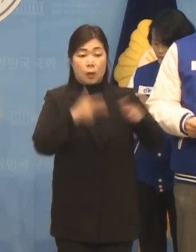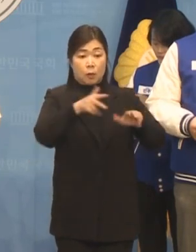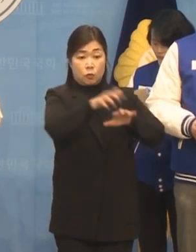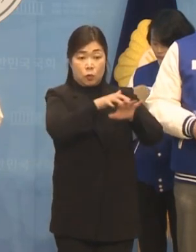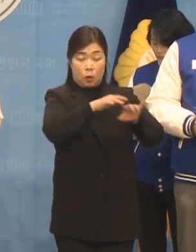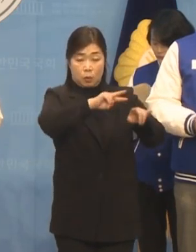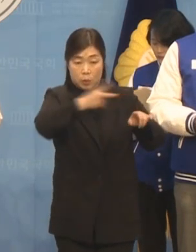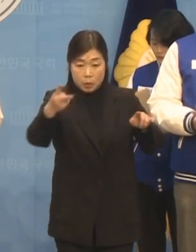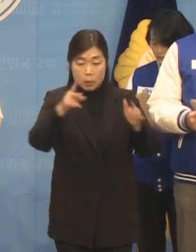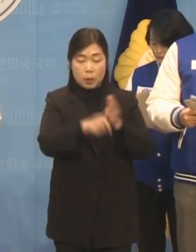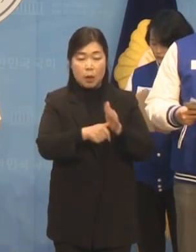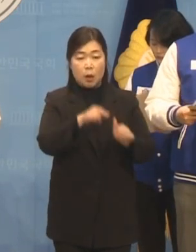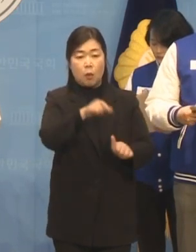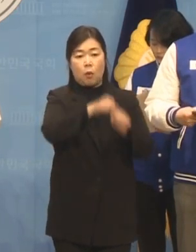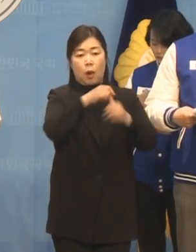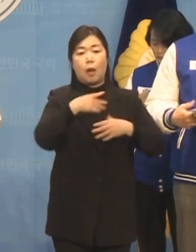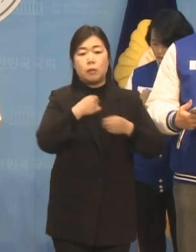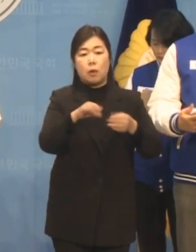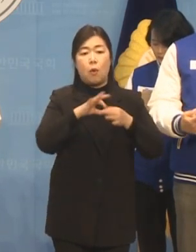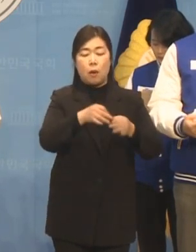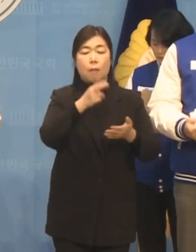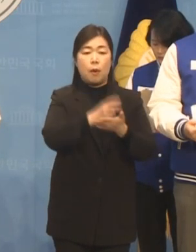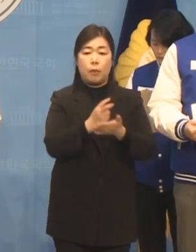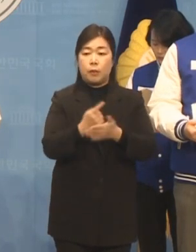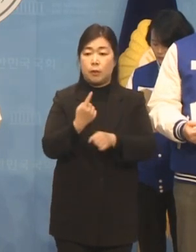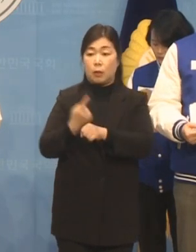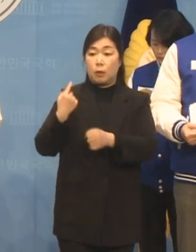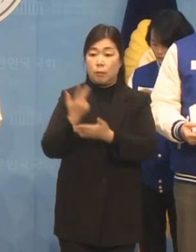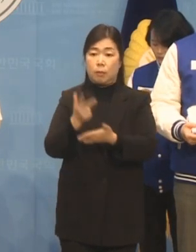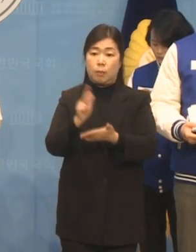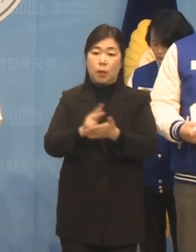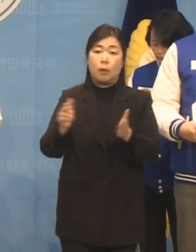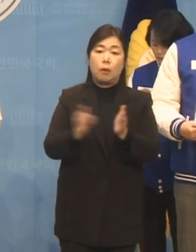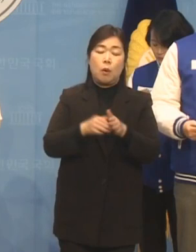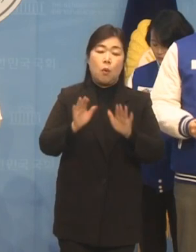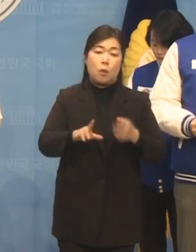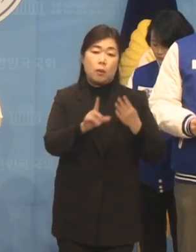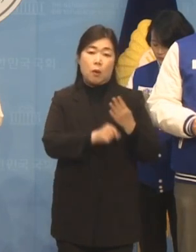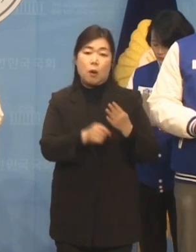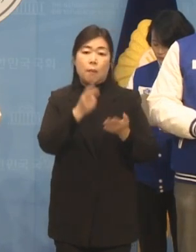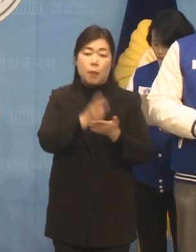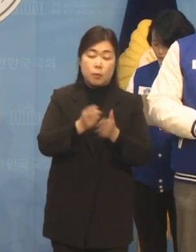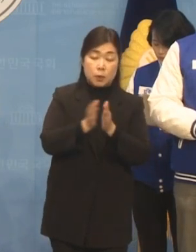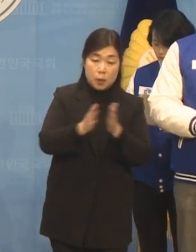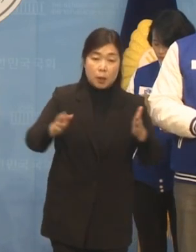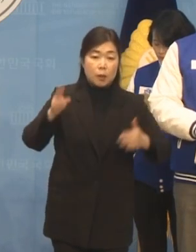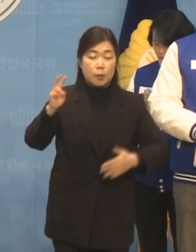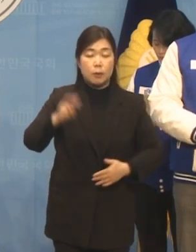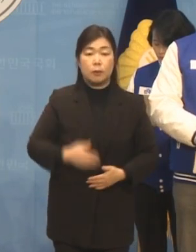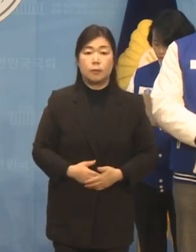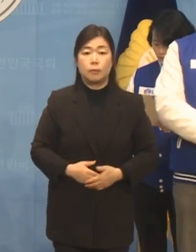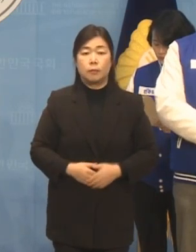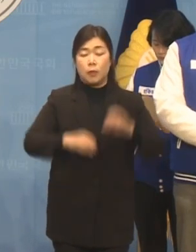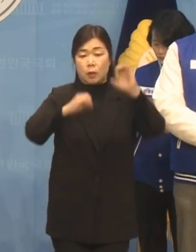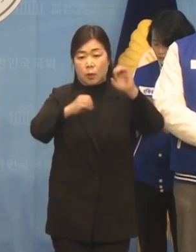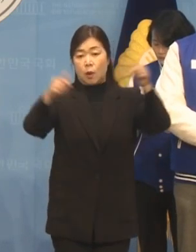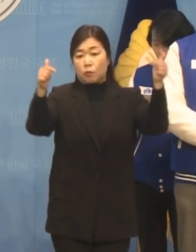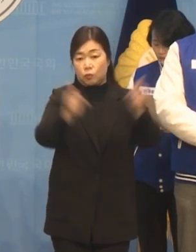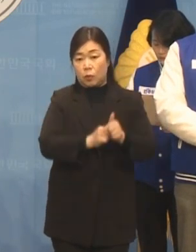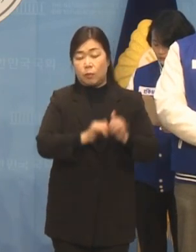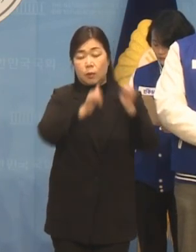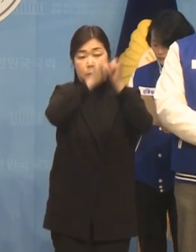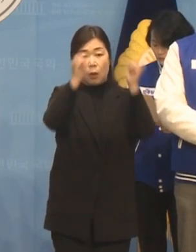따른 고용안정 지원 등에 관한 법률이 작년에 제정됐고 올 4월에 시행될 예정입니다. 탄소 중립 사회로의